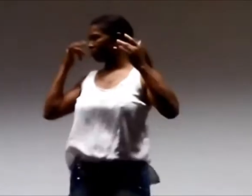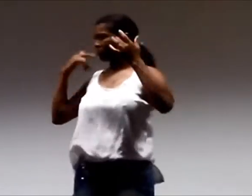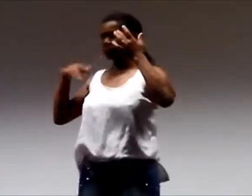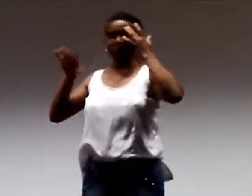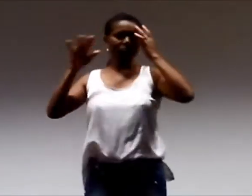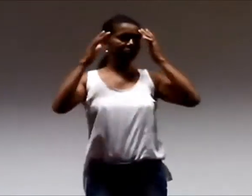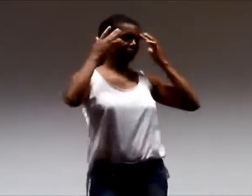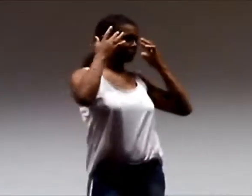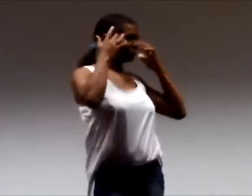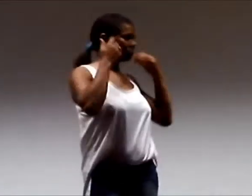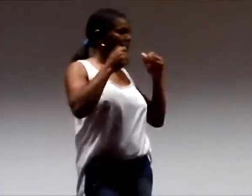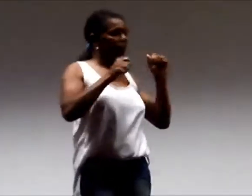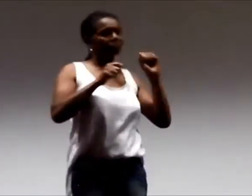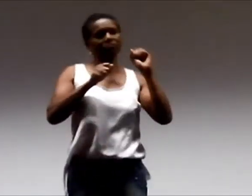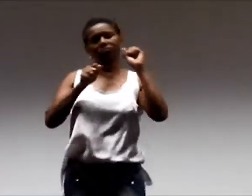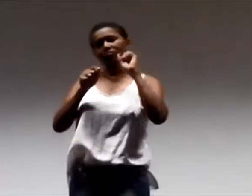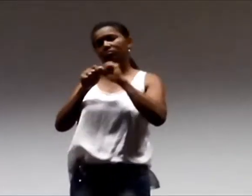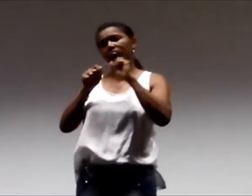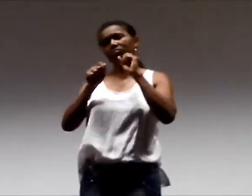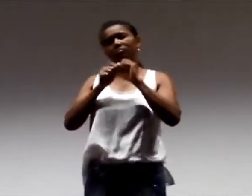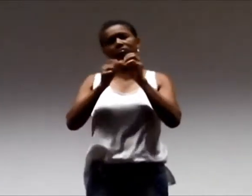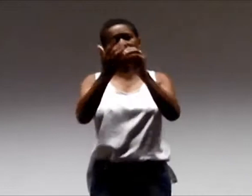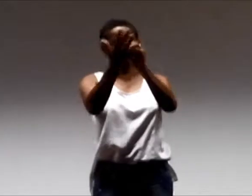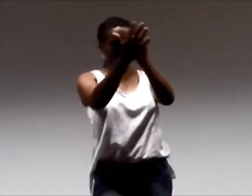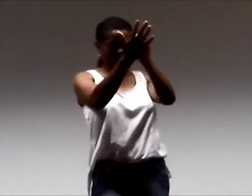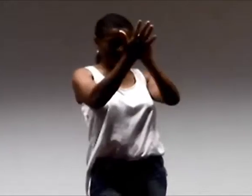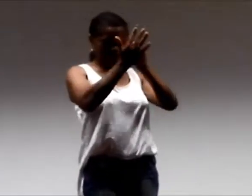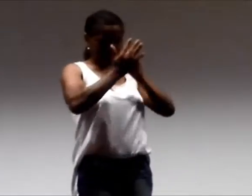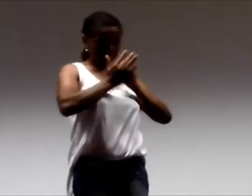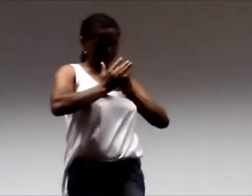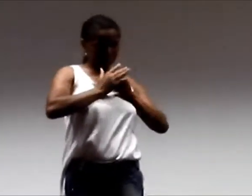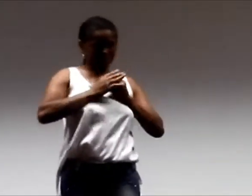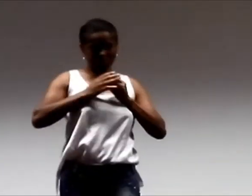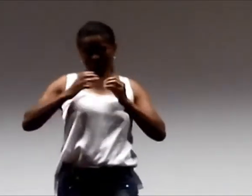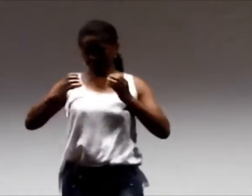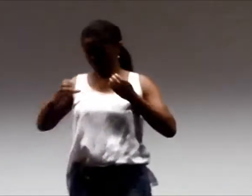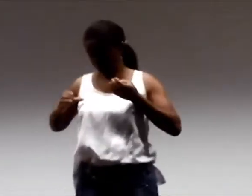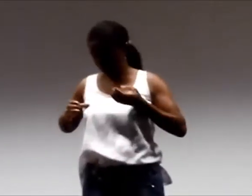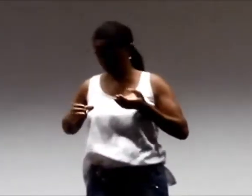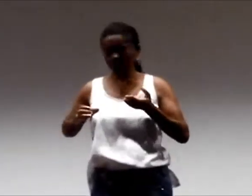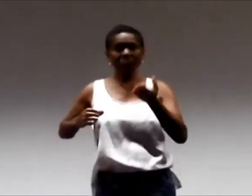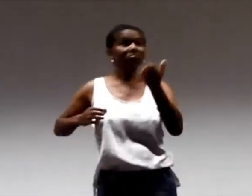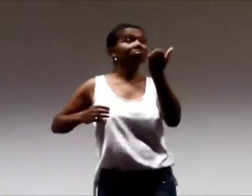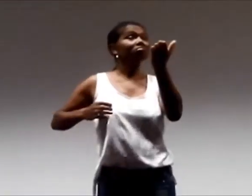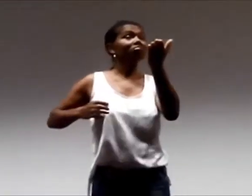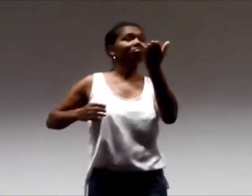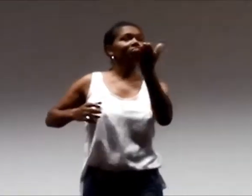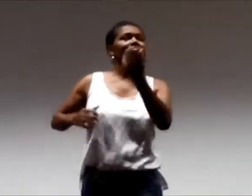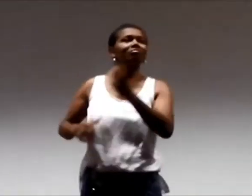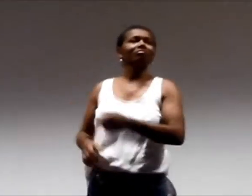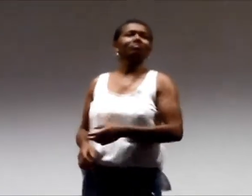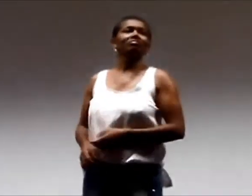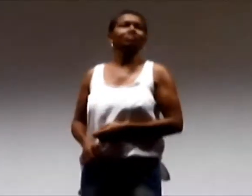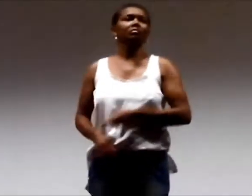não sei o que eu fiz pra merecer você,